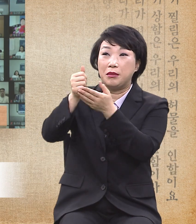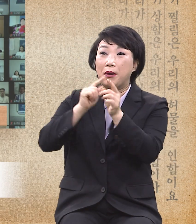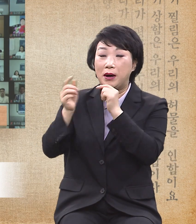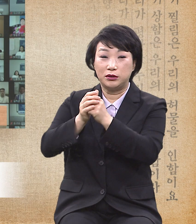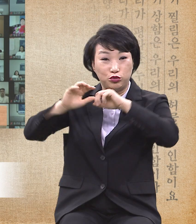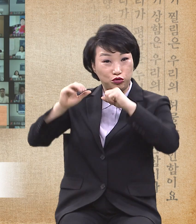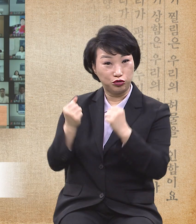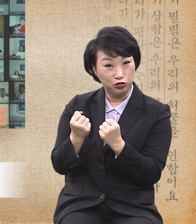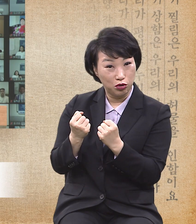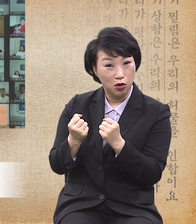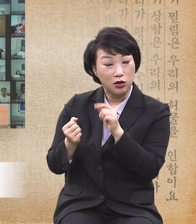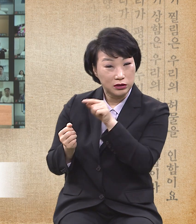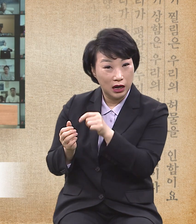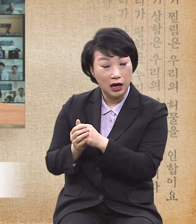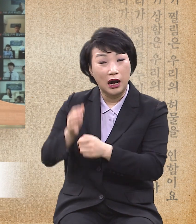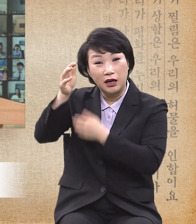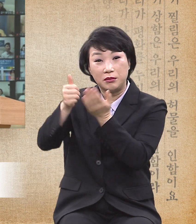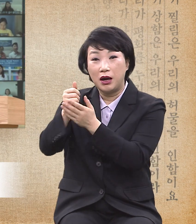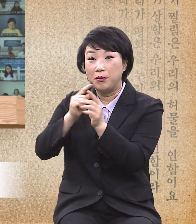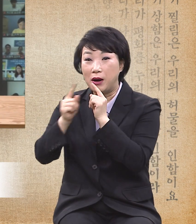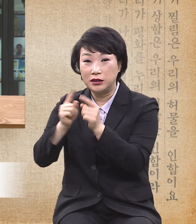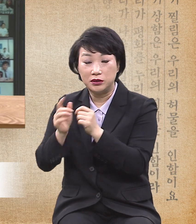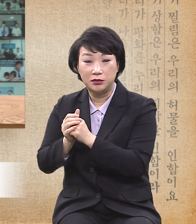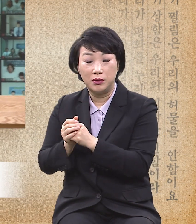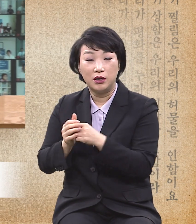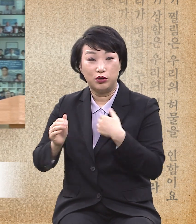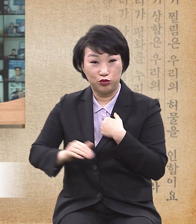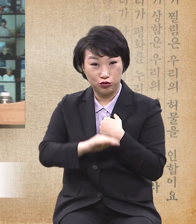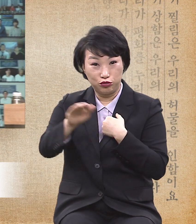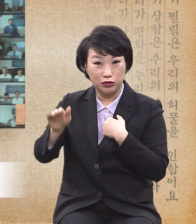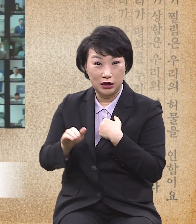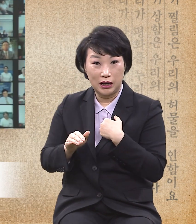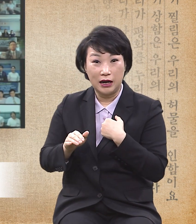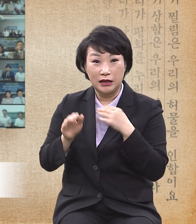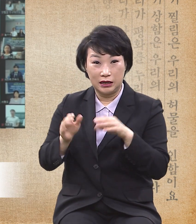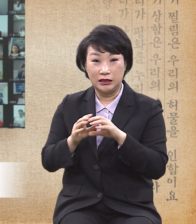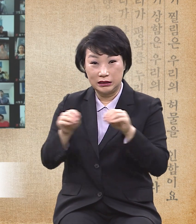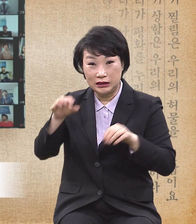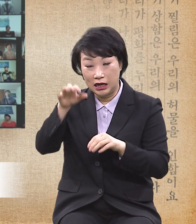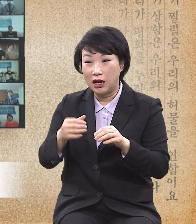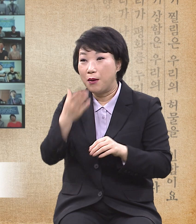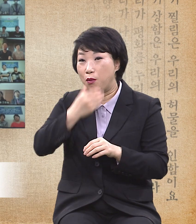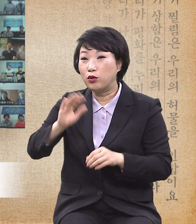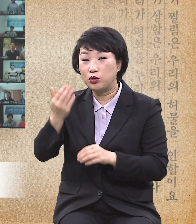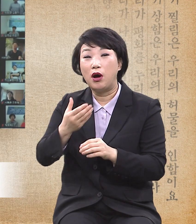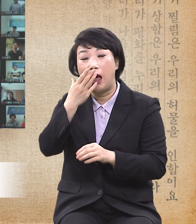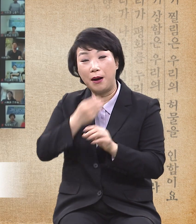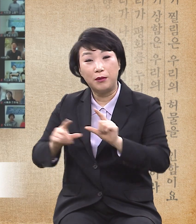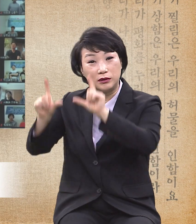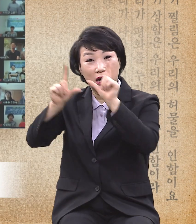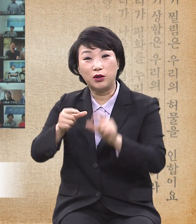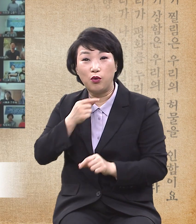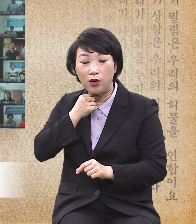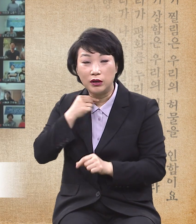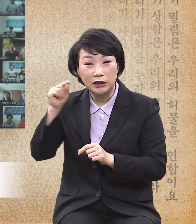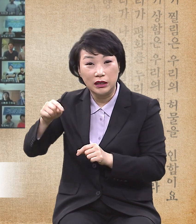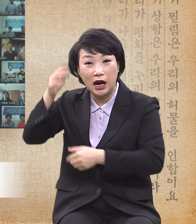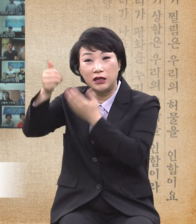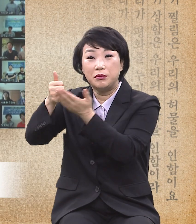말씀에 복종해서 하나님 말씀이 우리가 이 땅에서 복되고 행복하게 살기를